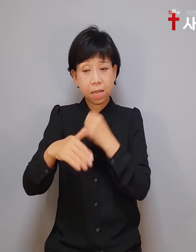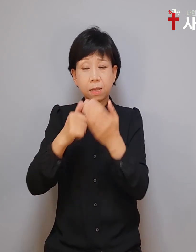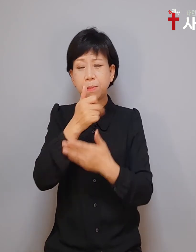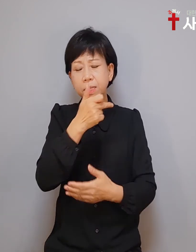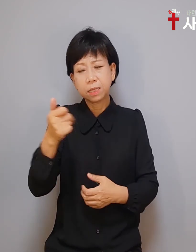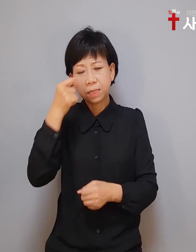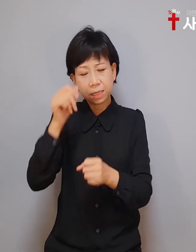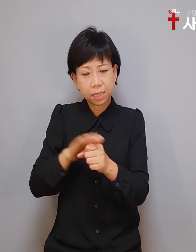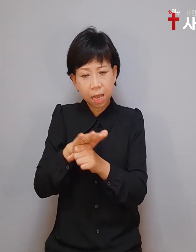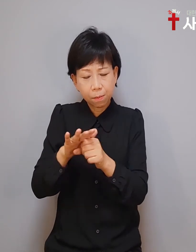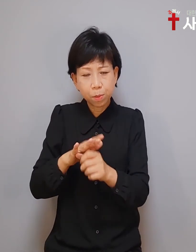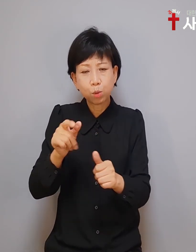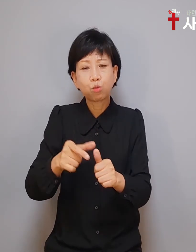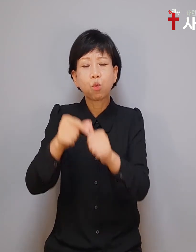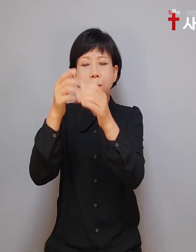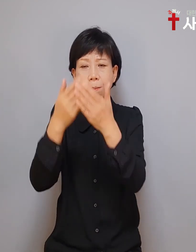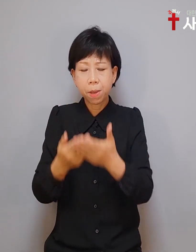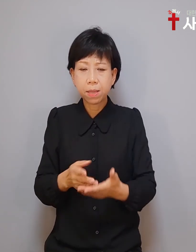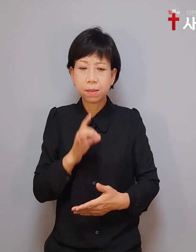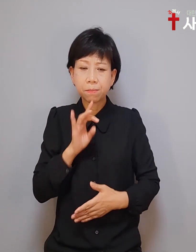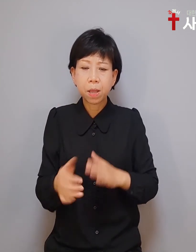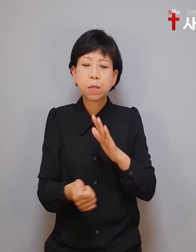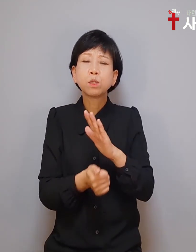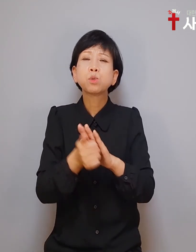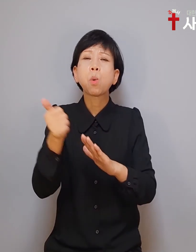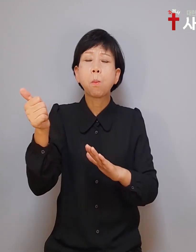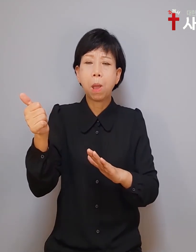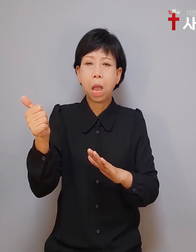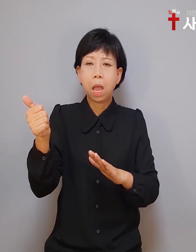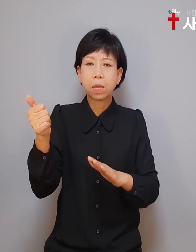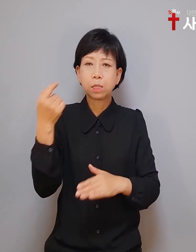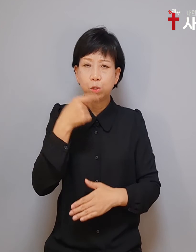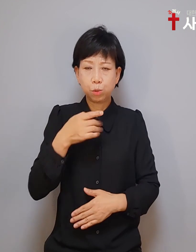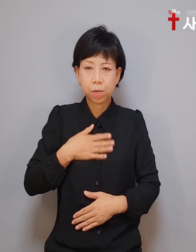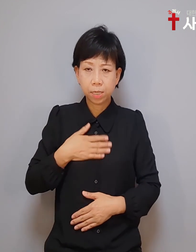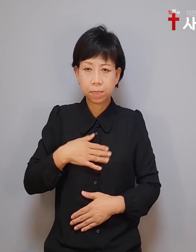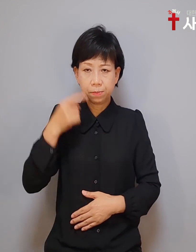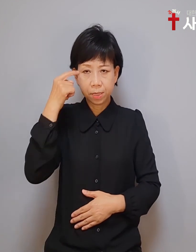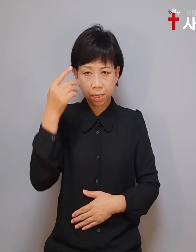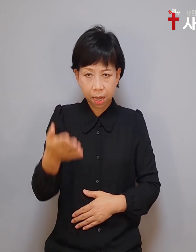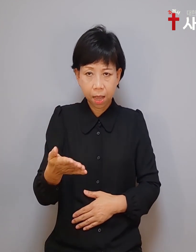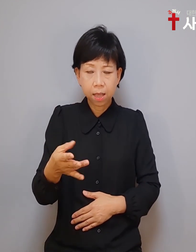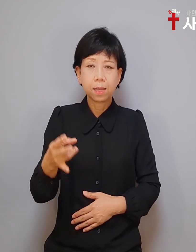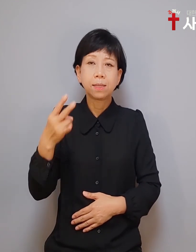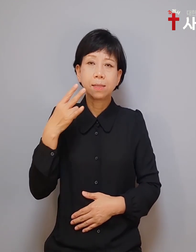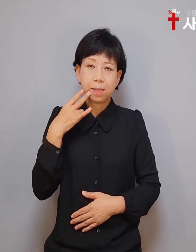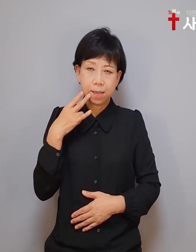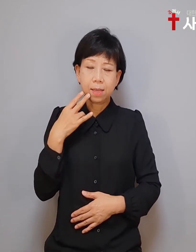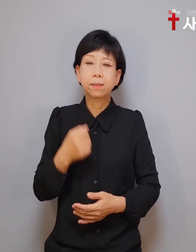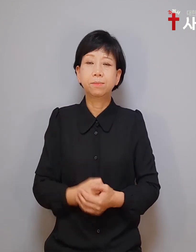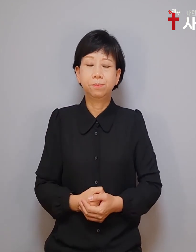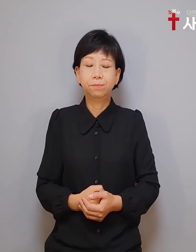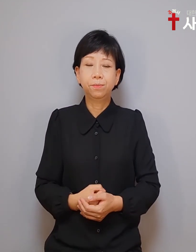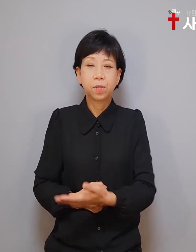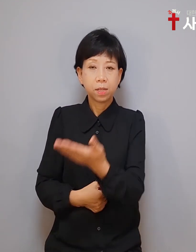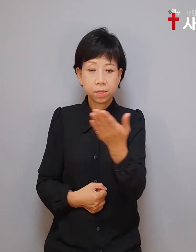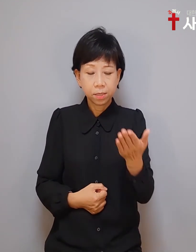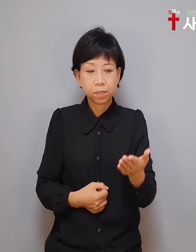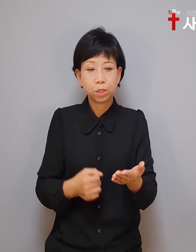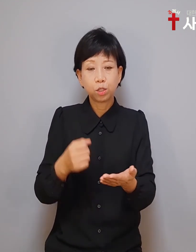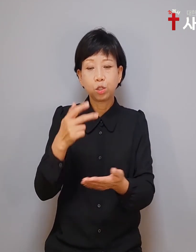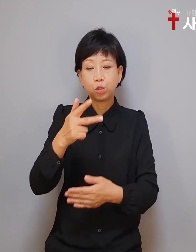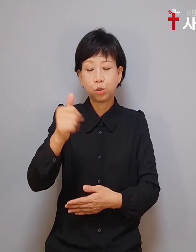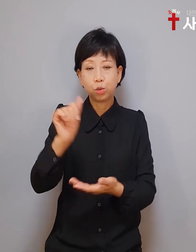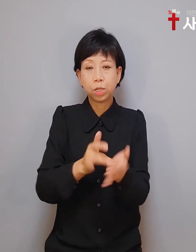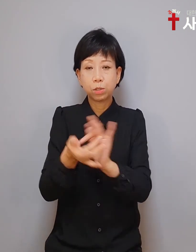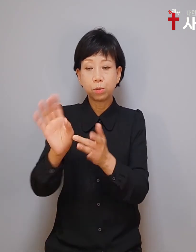것밖에 소망이 없는 자인 줄 아십니까? 네. 두 번째, 그대들은 주 예수 그리스도가 하나님의